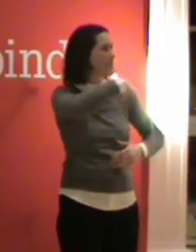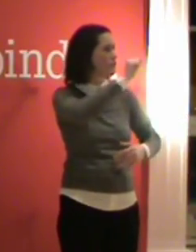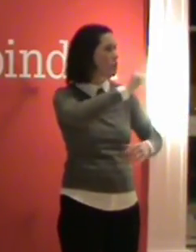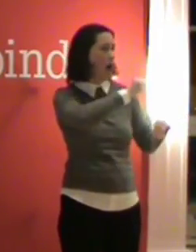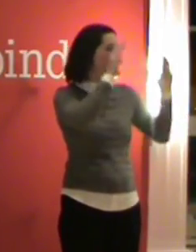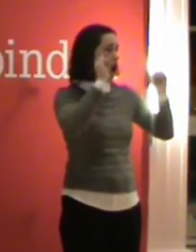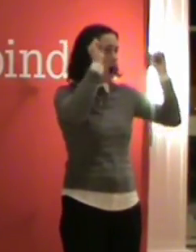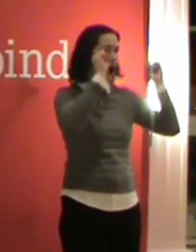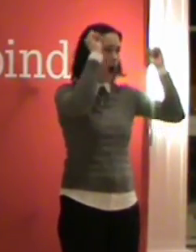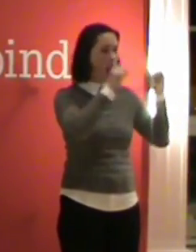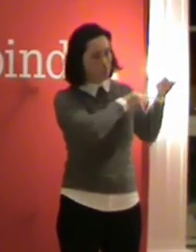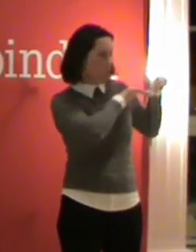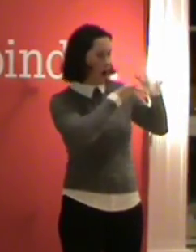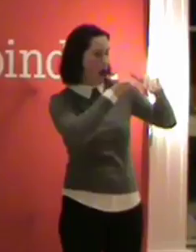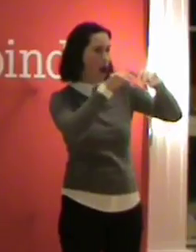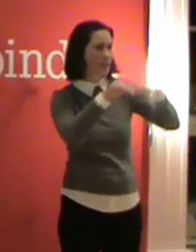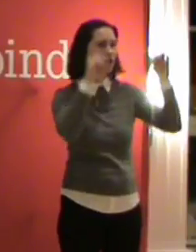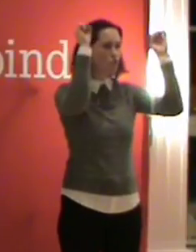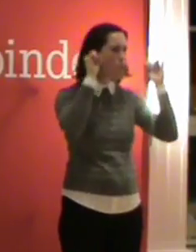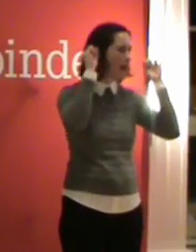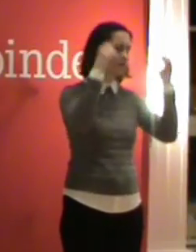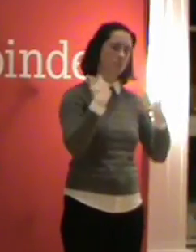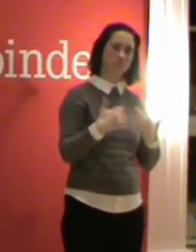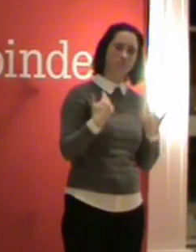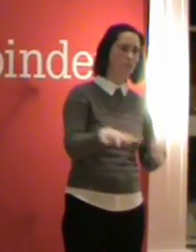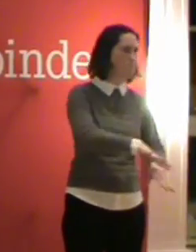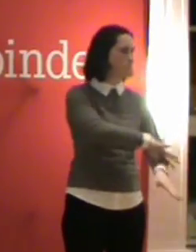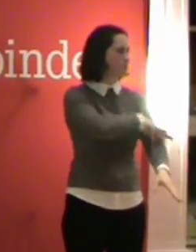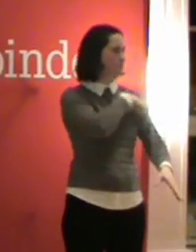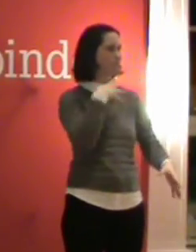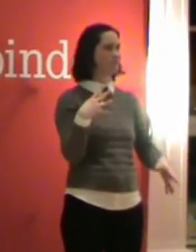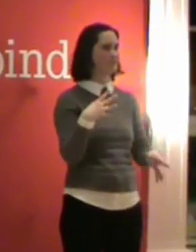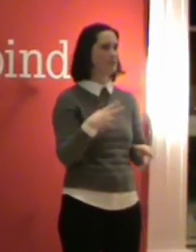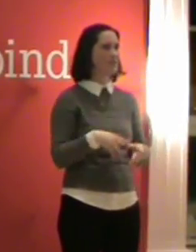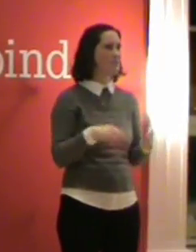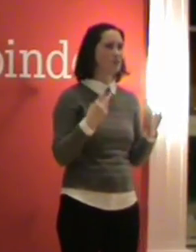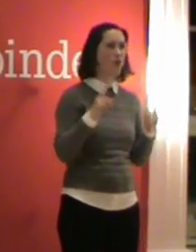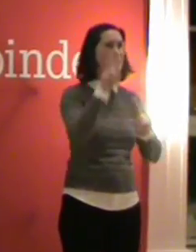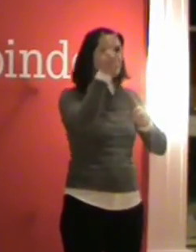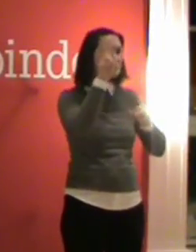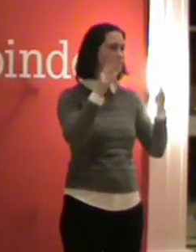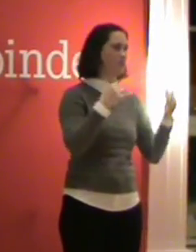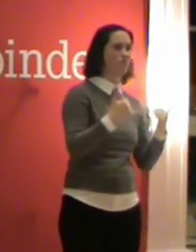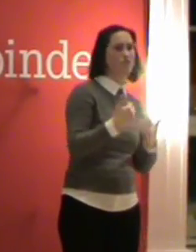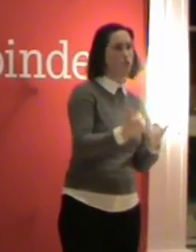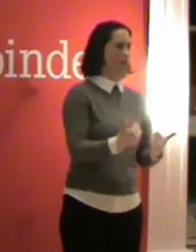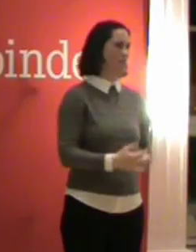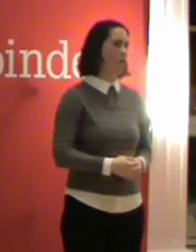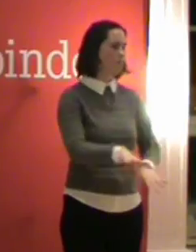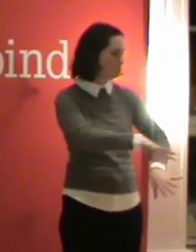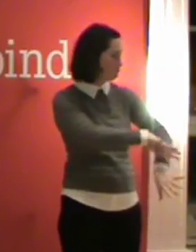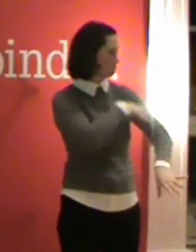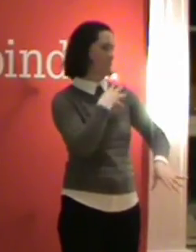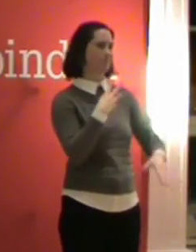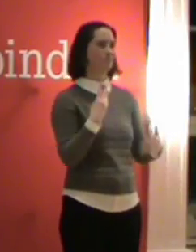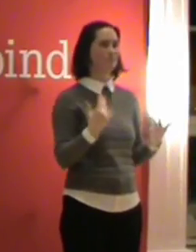da vorne gestürmt, haben gejubelt, haben nur Victory-Zeichen und sowas. Das war richtig